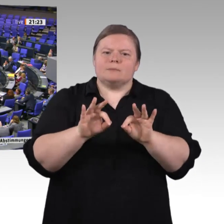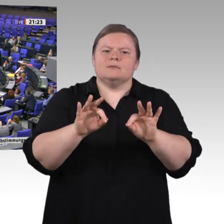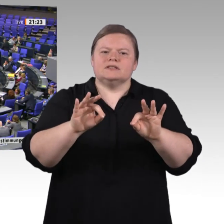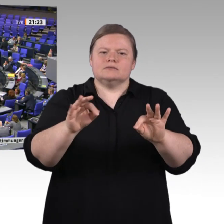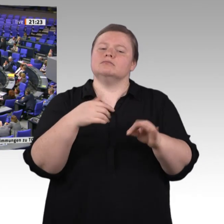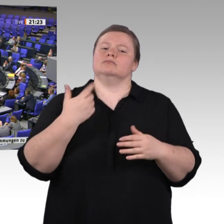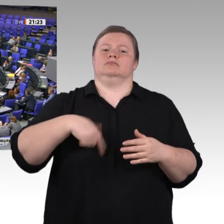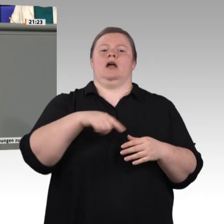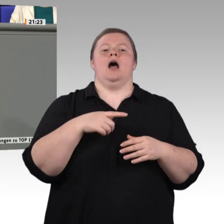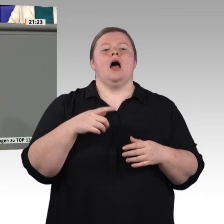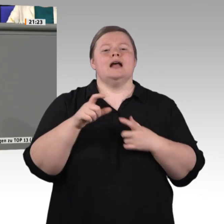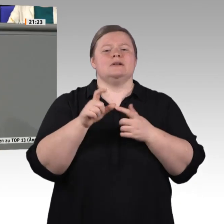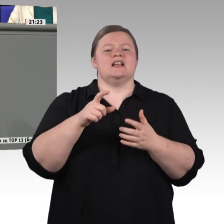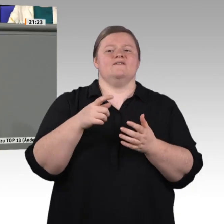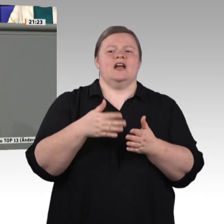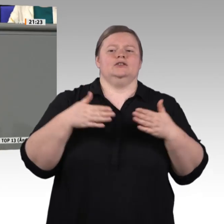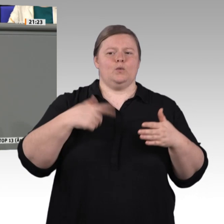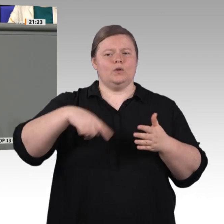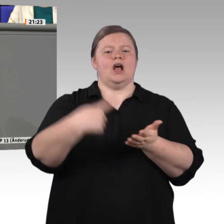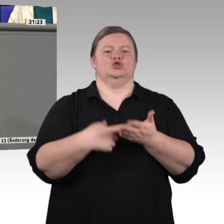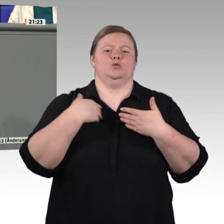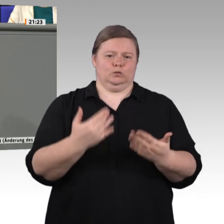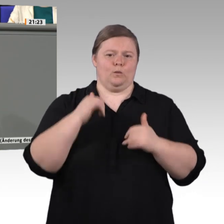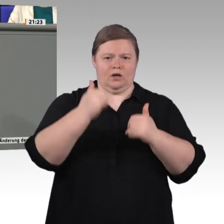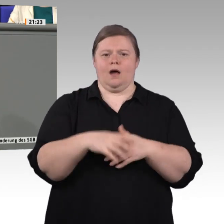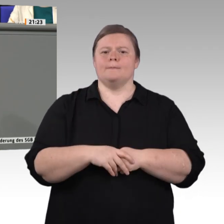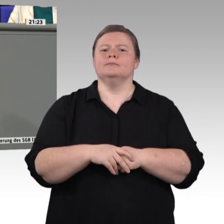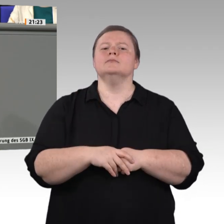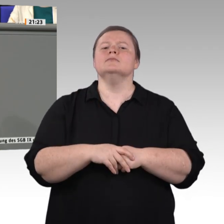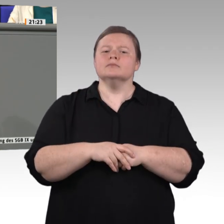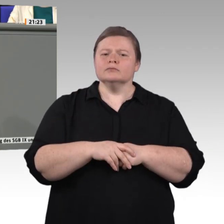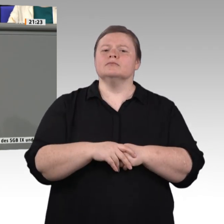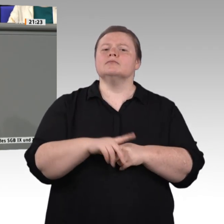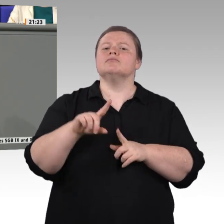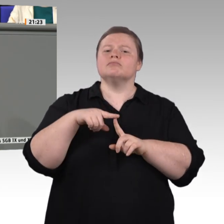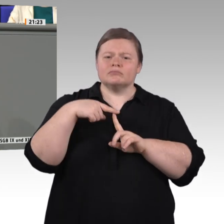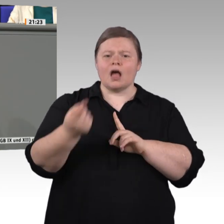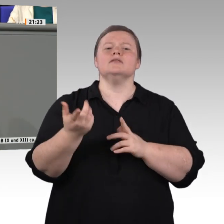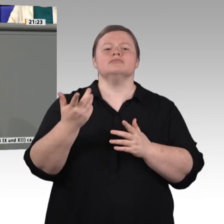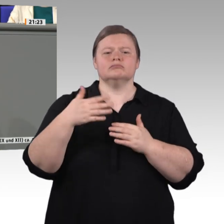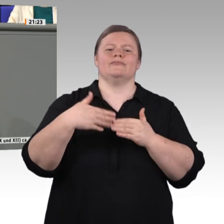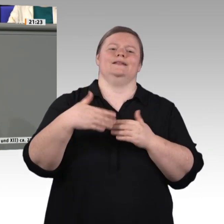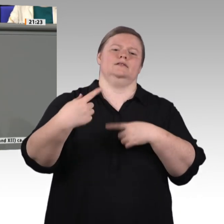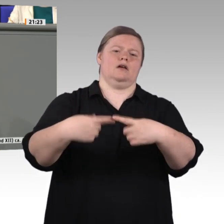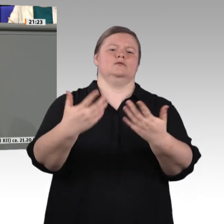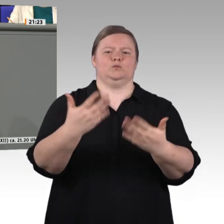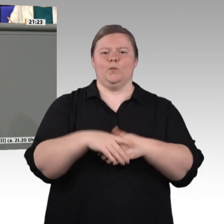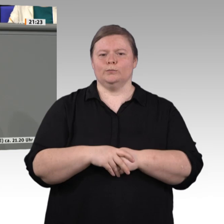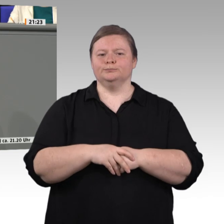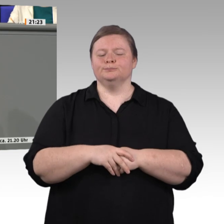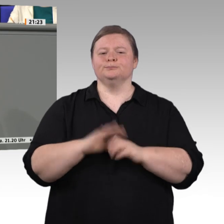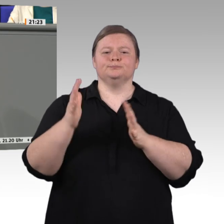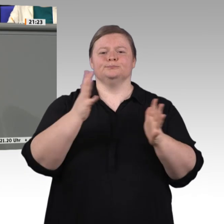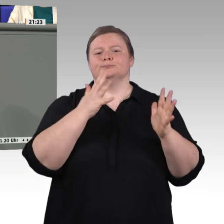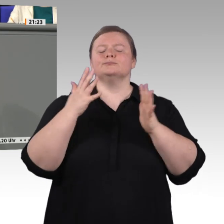Ich bin auch deshalb sehr froh, dass wir heute Abend ganz konkret das SGB 9.12 Änderungsgesetz hier vorlegen.